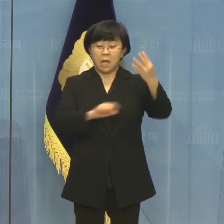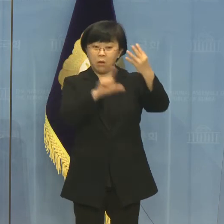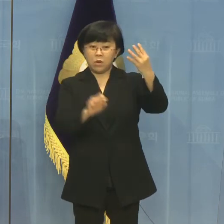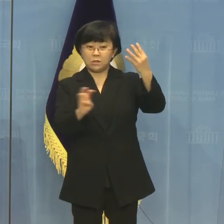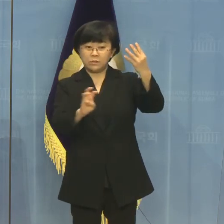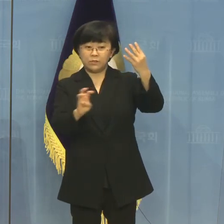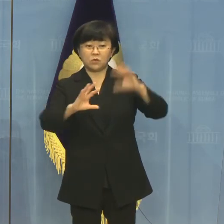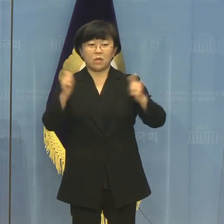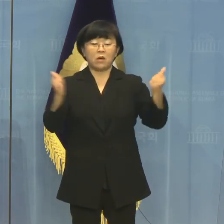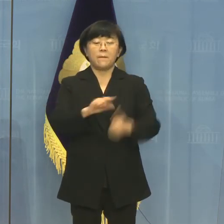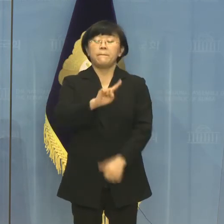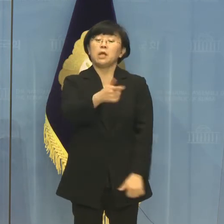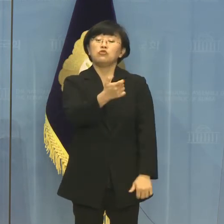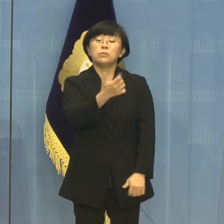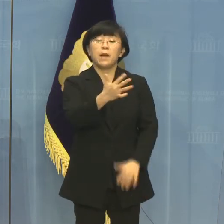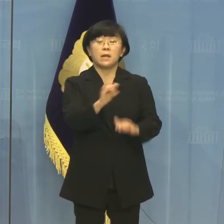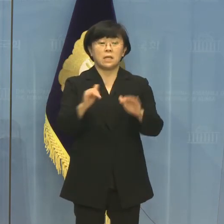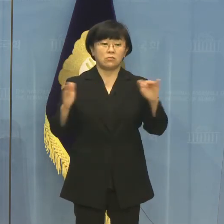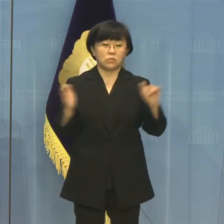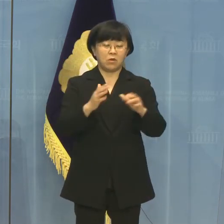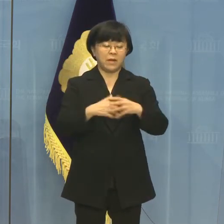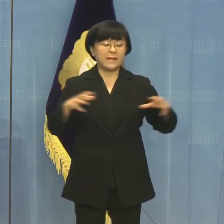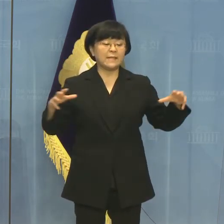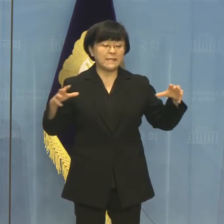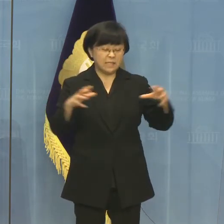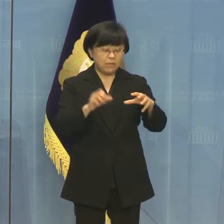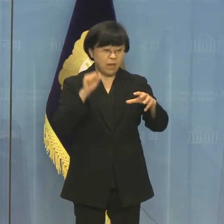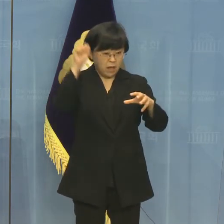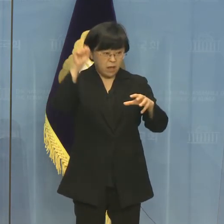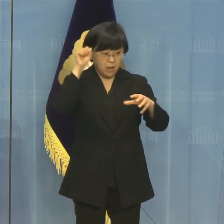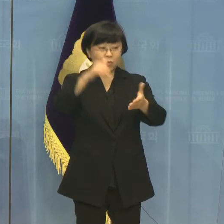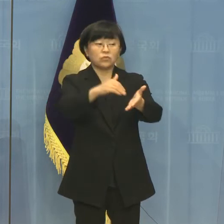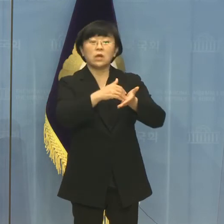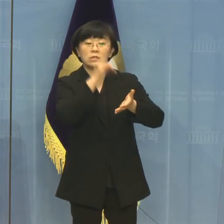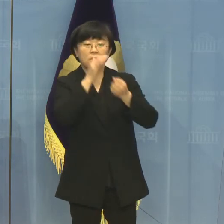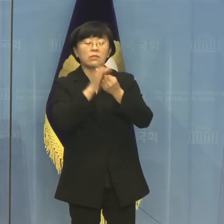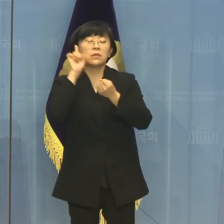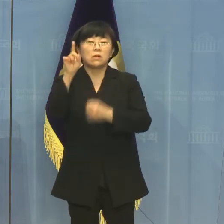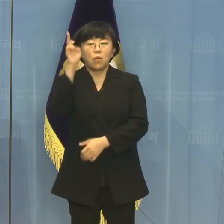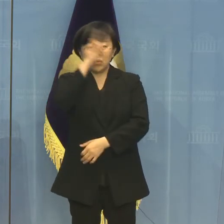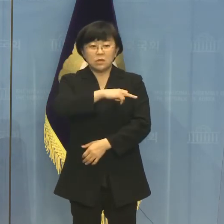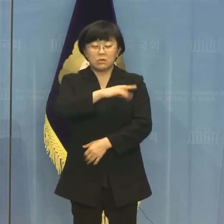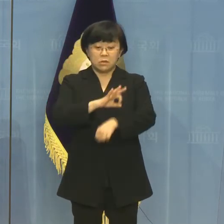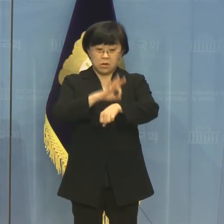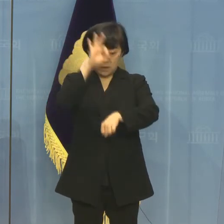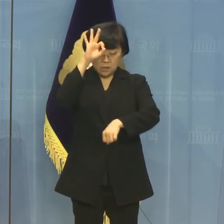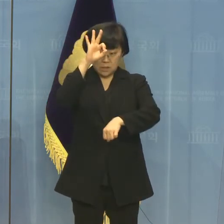국회의원 168인으로부터 집회 요구서가 제출됨에 따라 내일 오전 10시